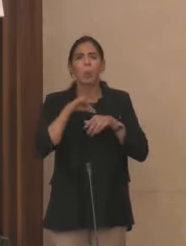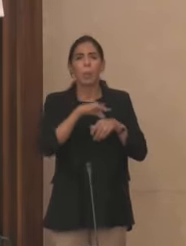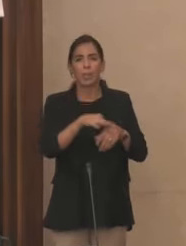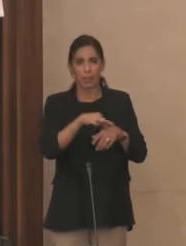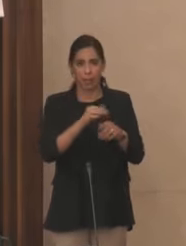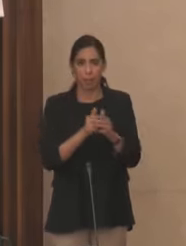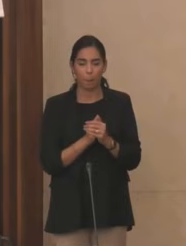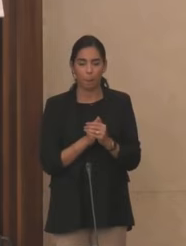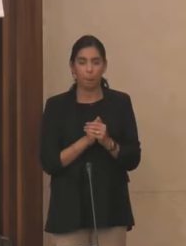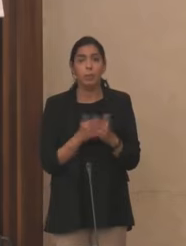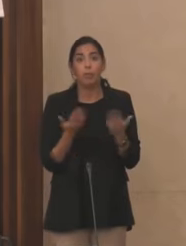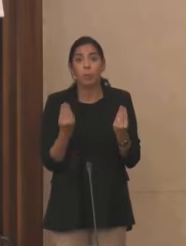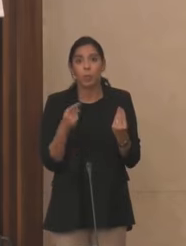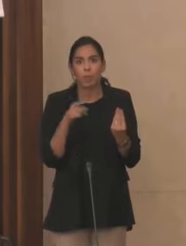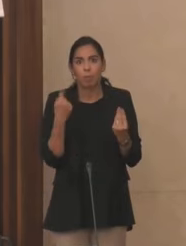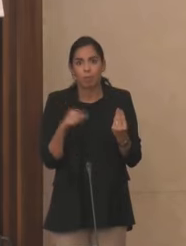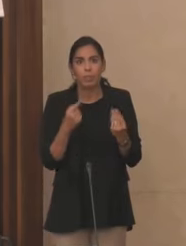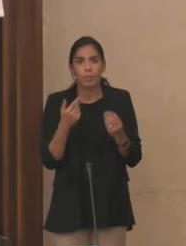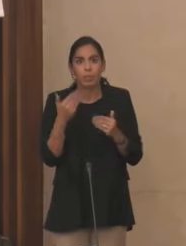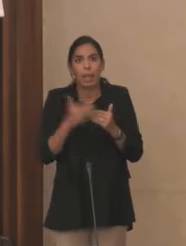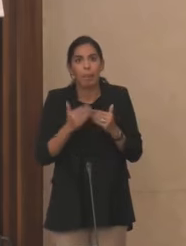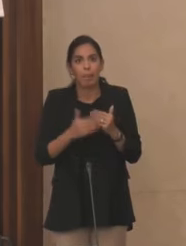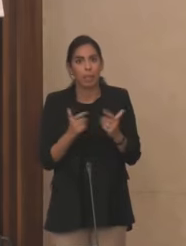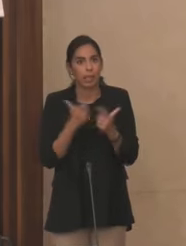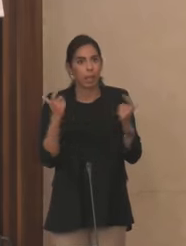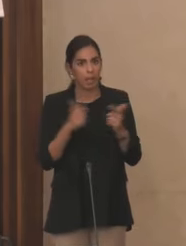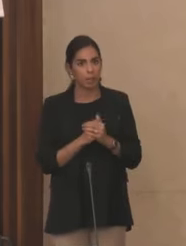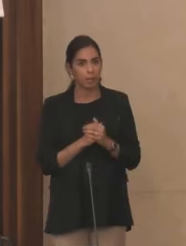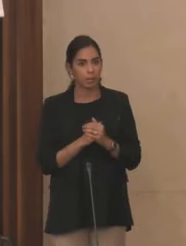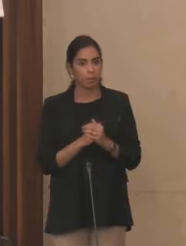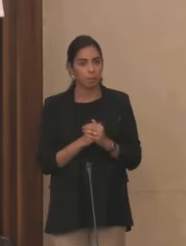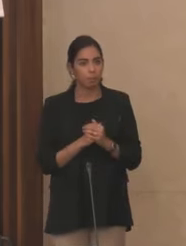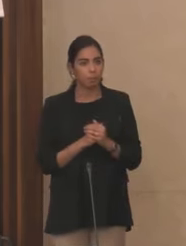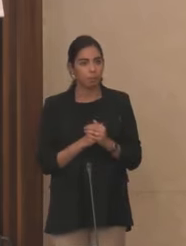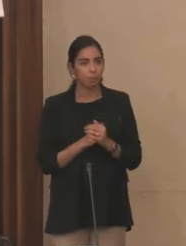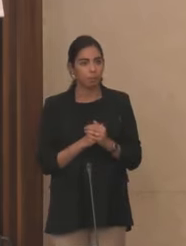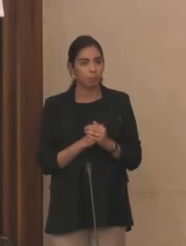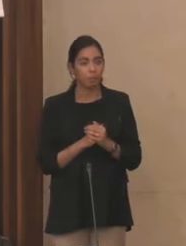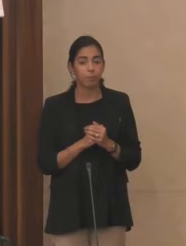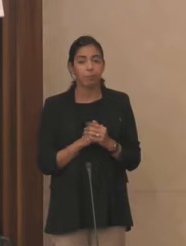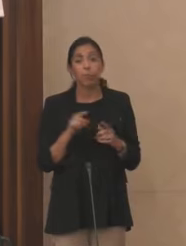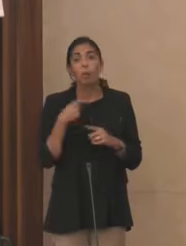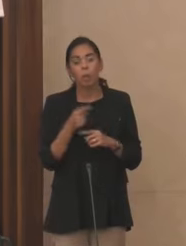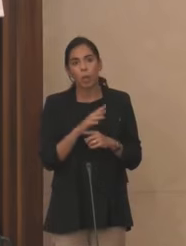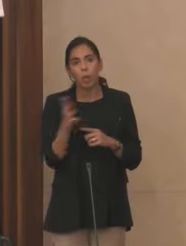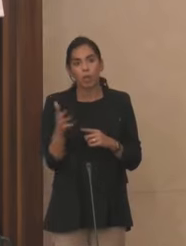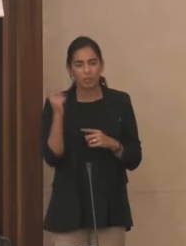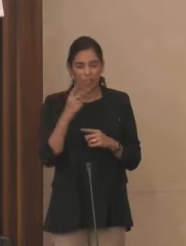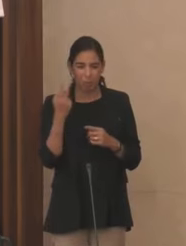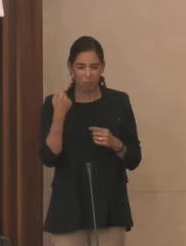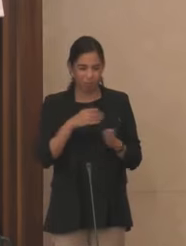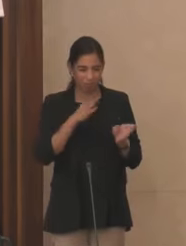quindi sono un grossissimo vincolo. Poi l'altra cosa, e anche se ci sono questi passaggi,